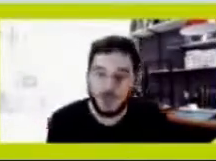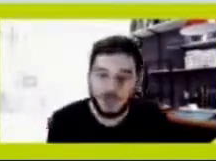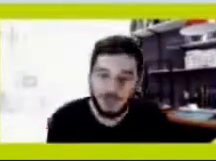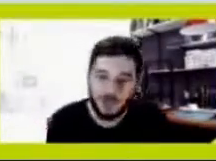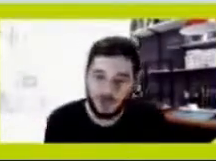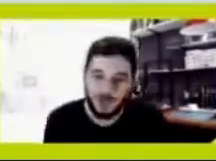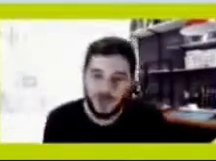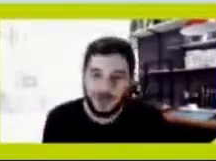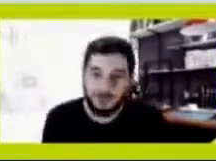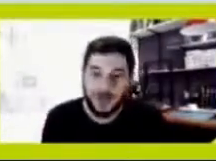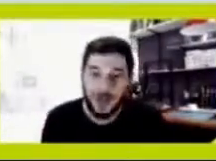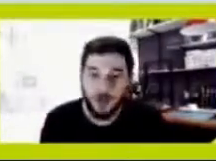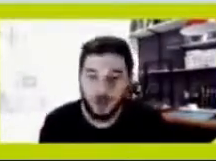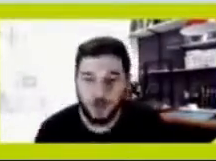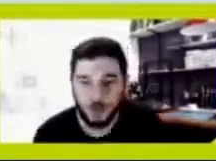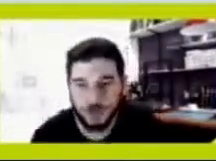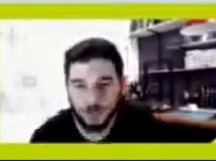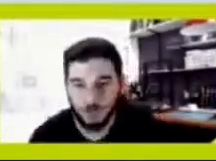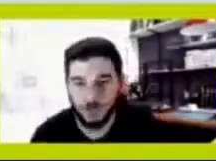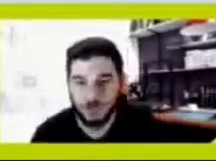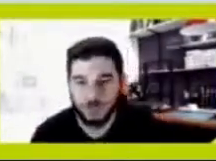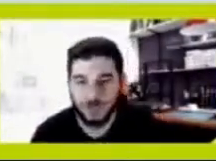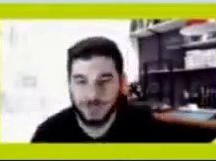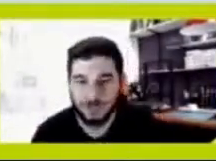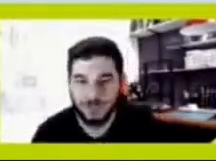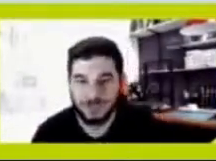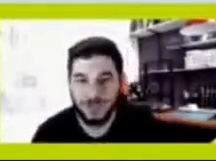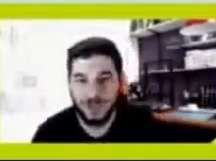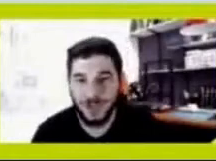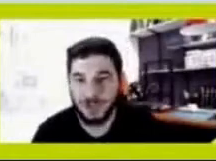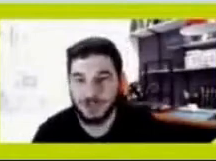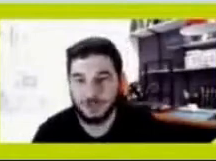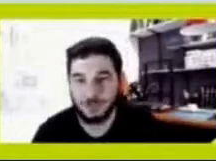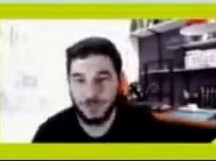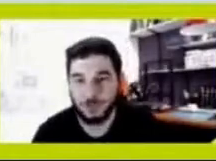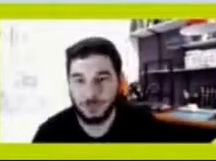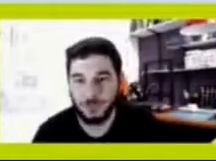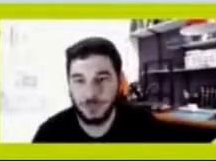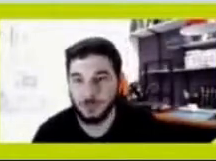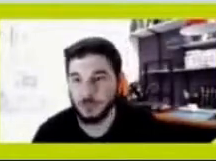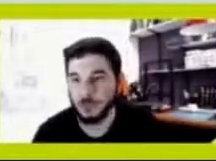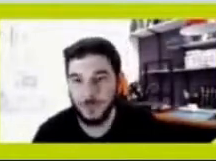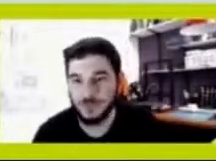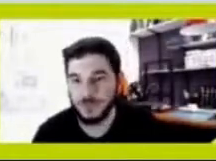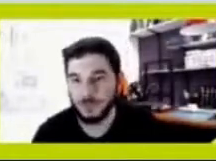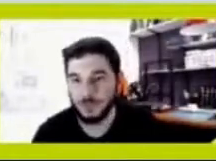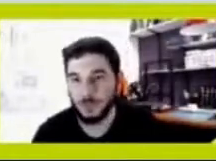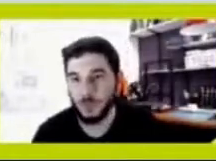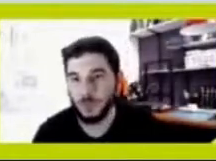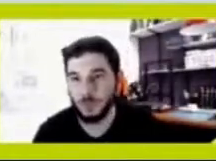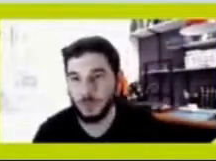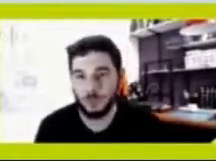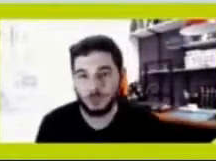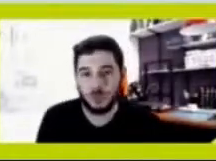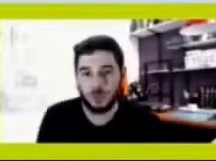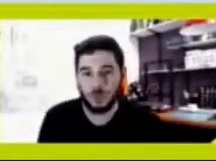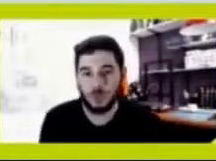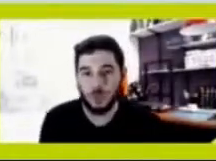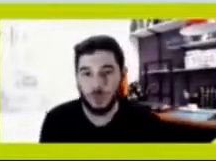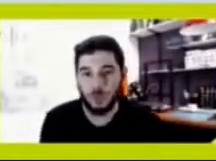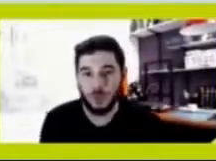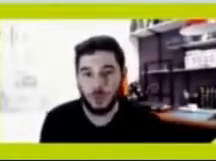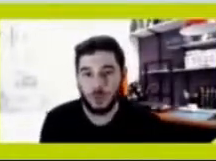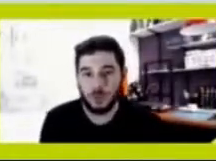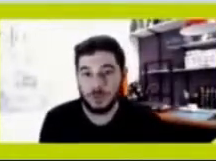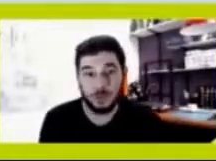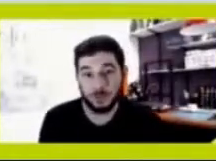muito processamento de linguagem natural. Para construir os tradutores para Libras, a gente faz um processo muito parecido com o fluxo